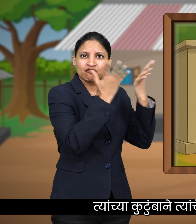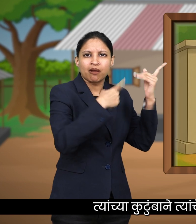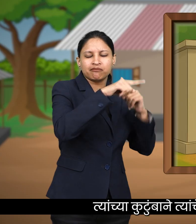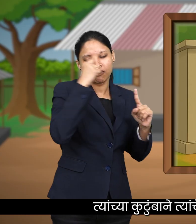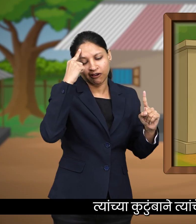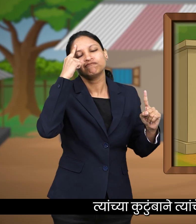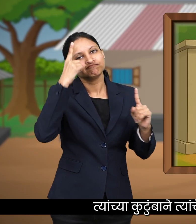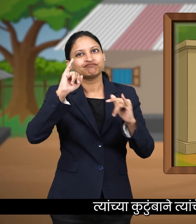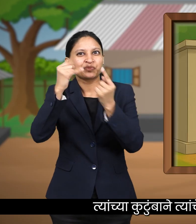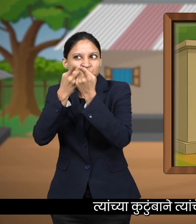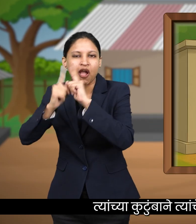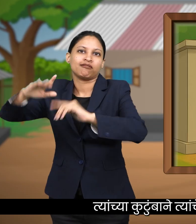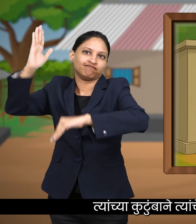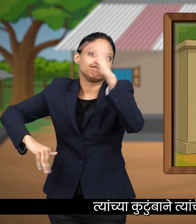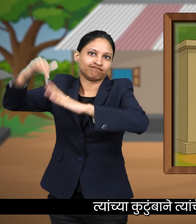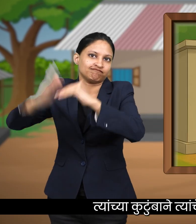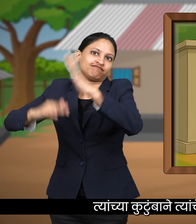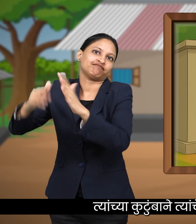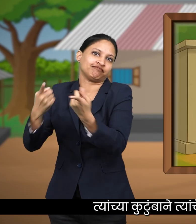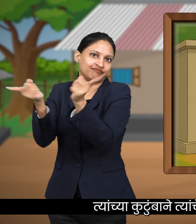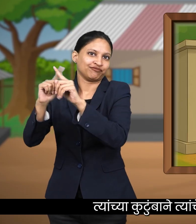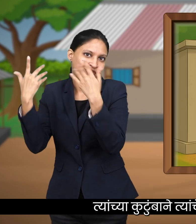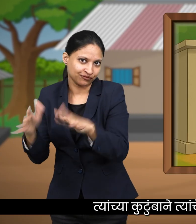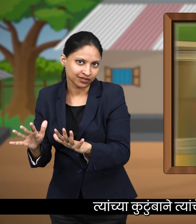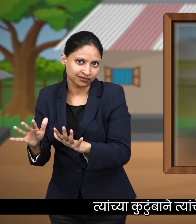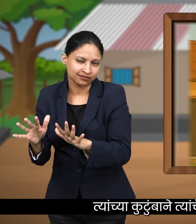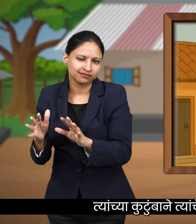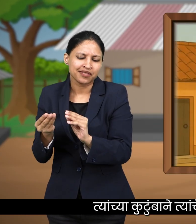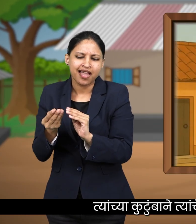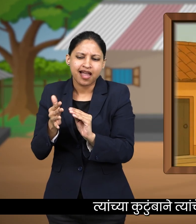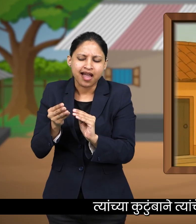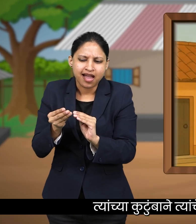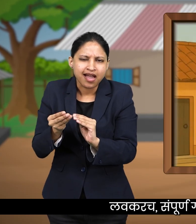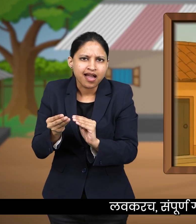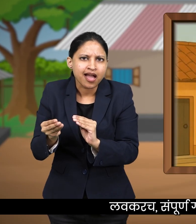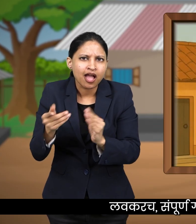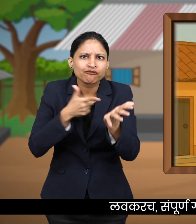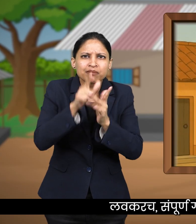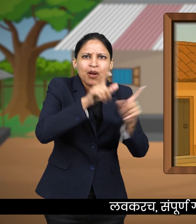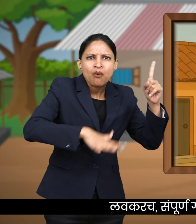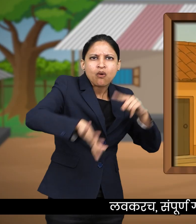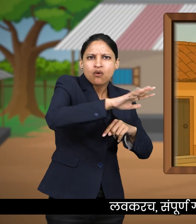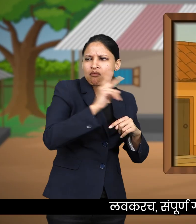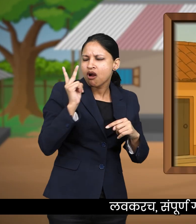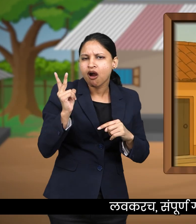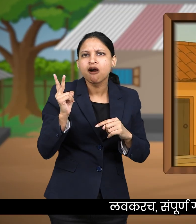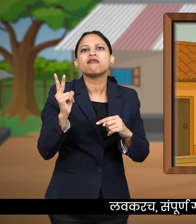त्यांच्या कुटुंबाने त्यांचे ऐकले आणि शौचालय बांधले. लवकरच संपूर्ण गावाने